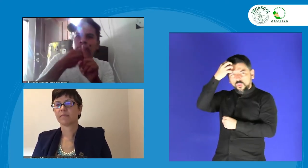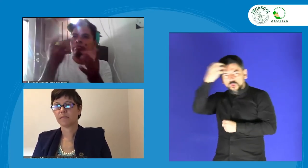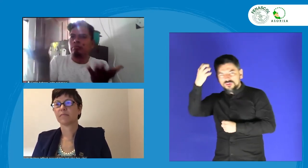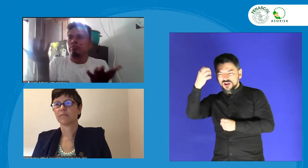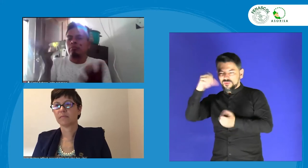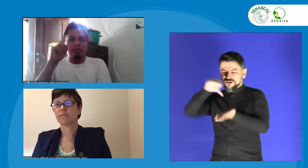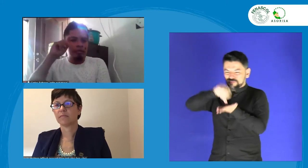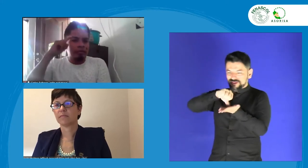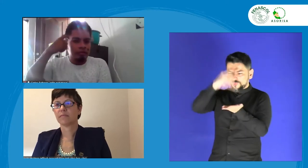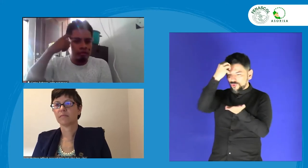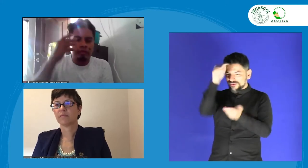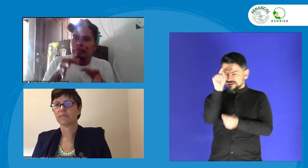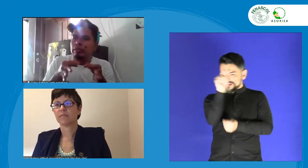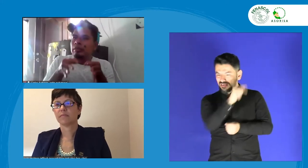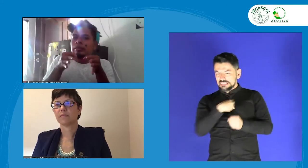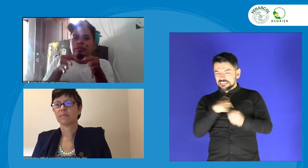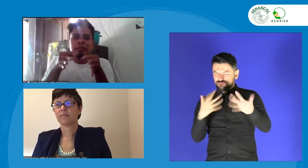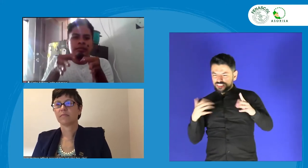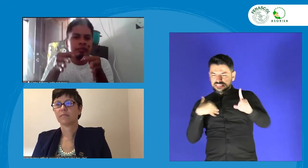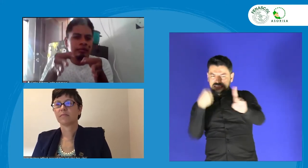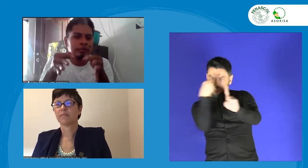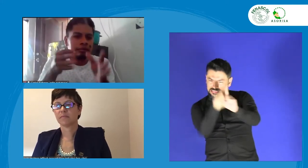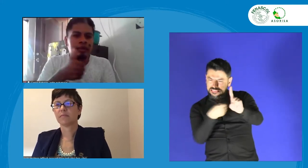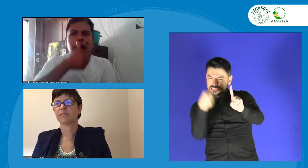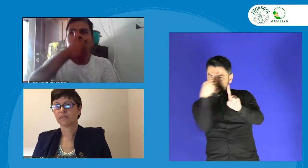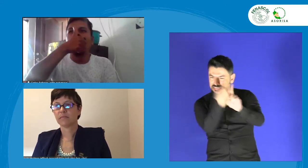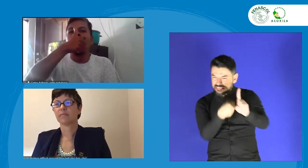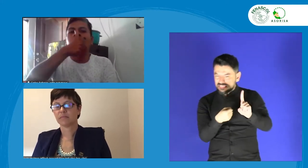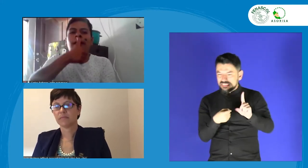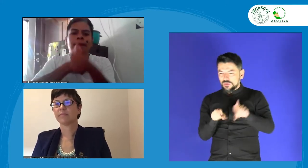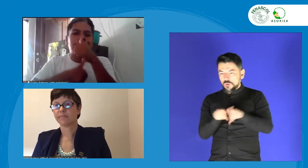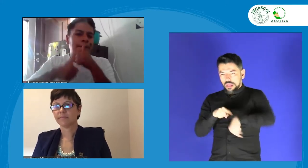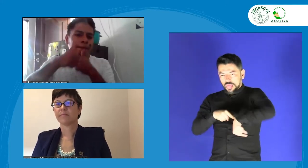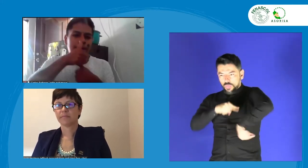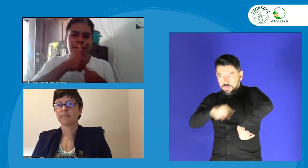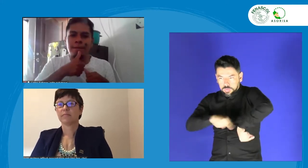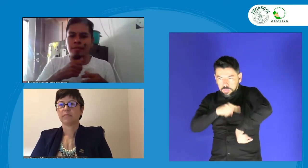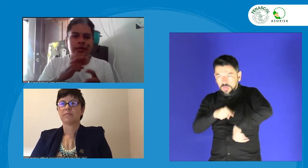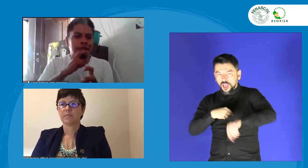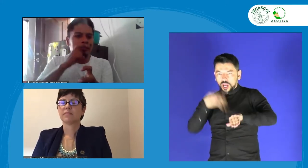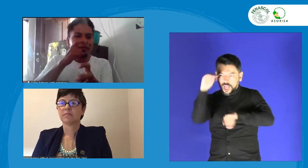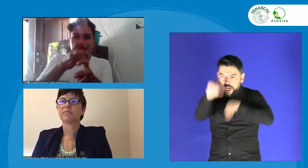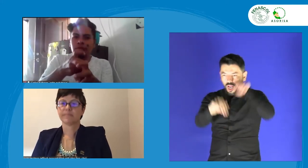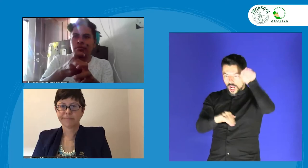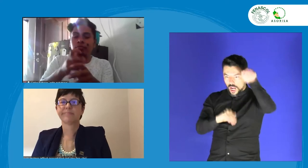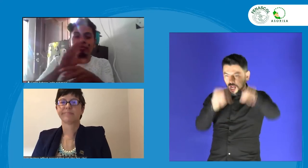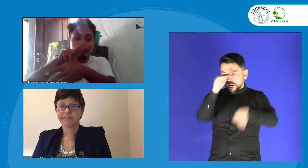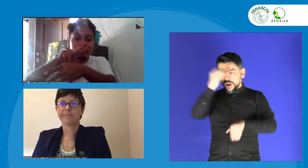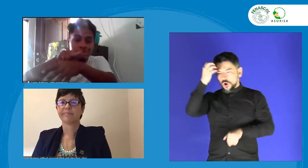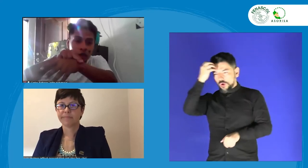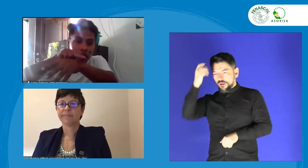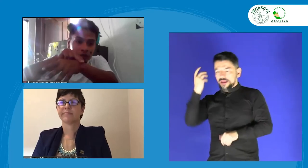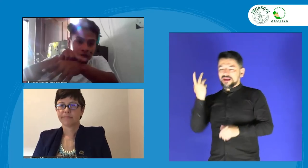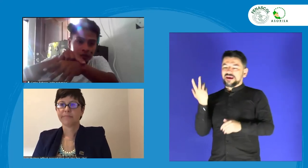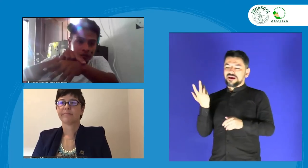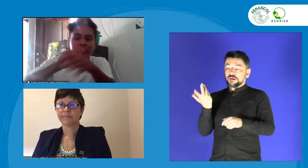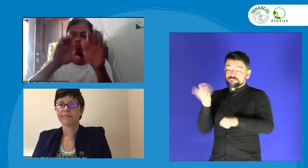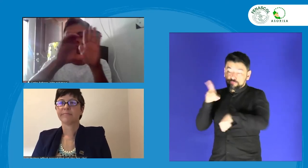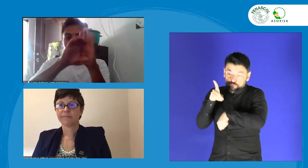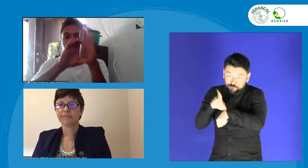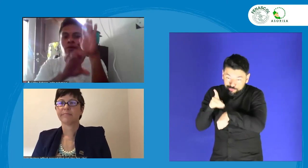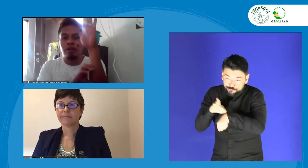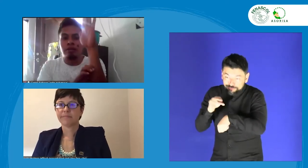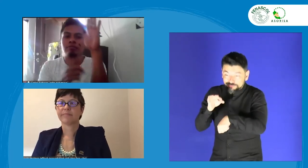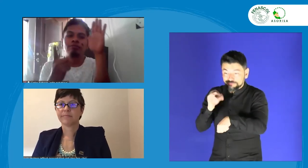la alcaldía, por más que hacemos incidencia, pero pues las cosas se retrasan, tenemos que aguantar mucho tiempo.